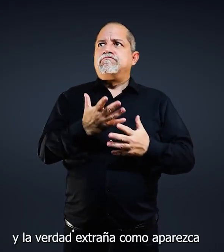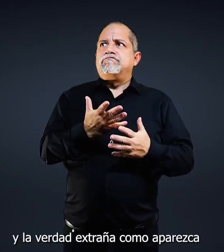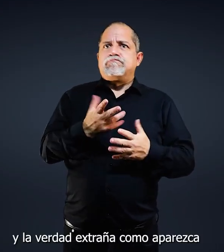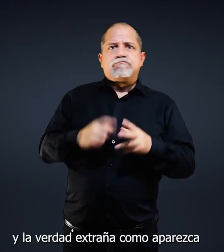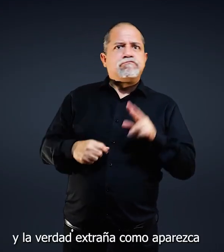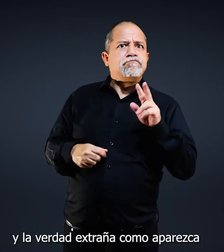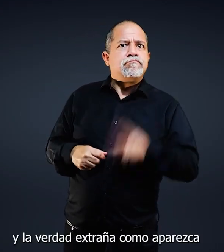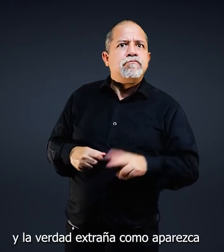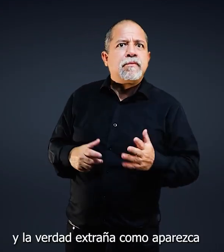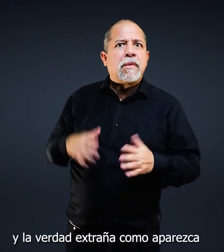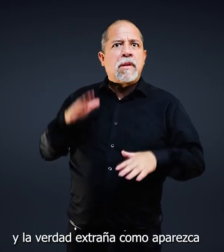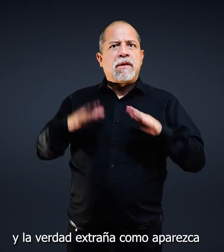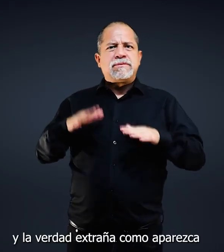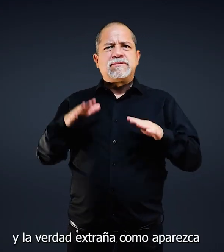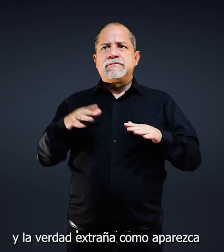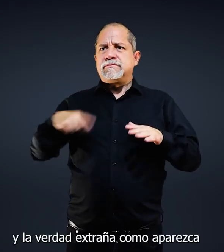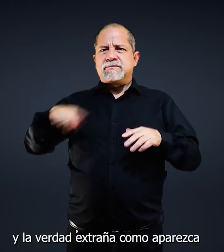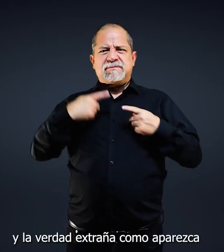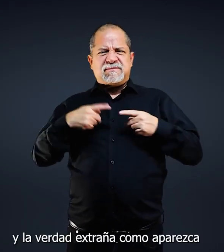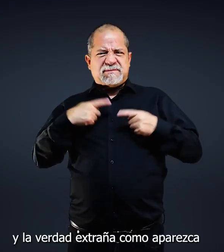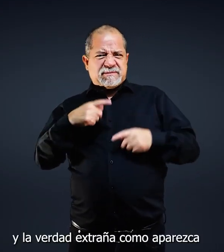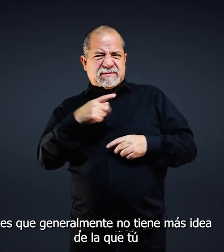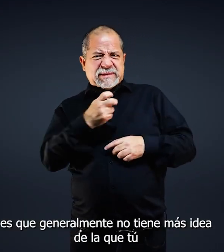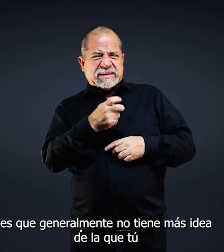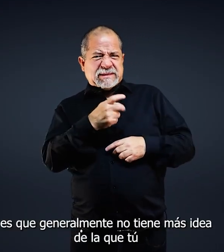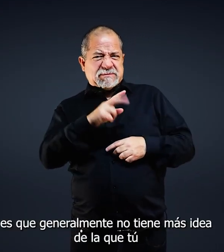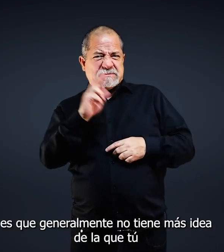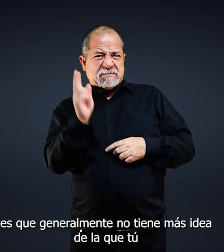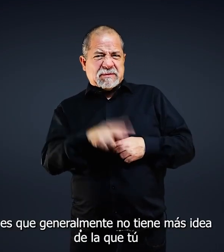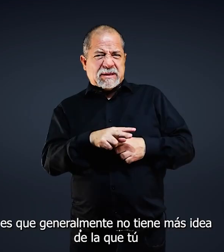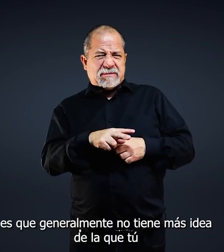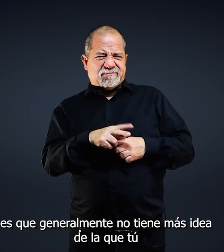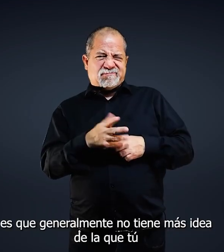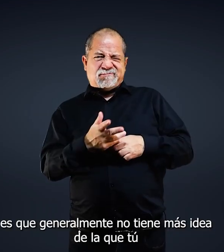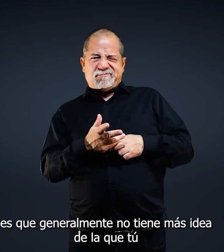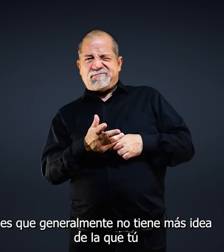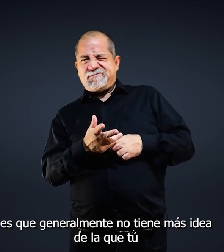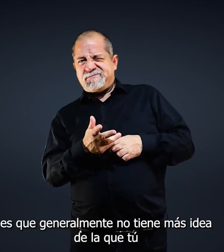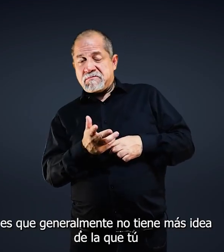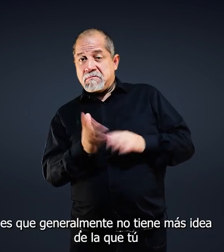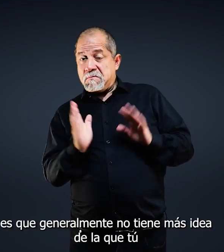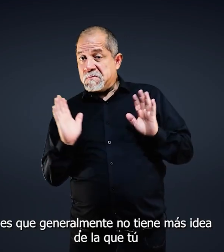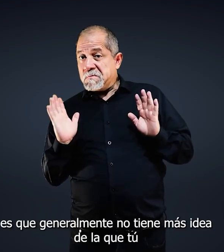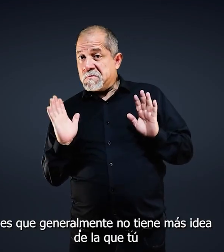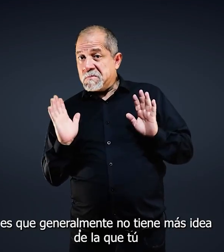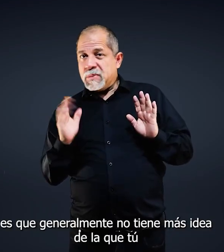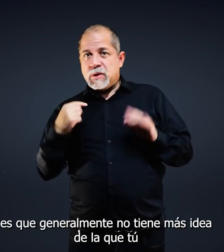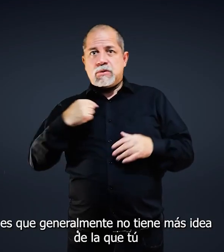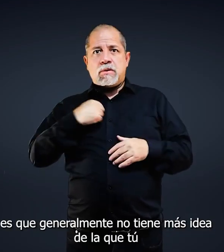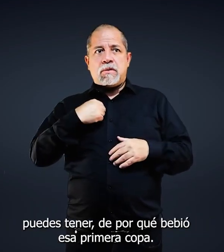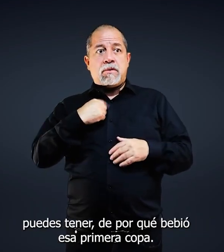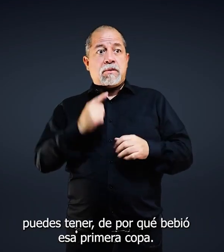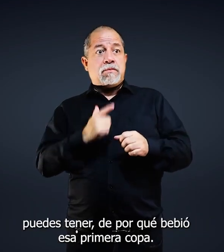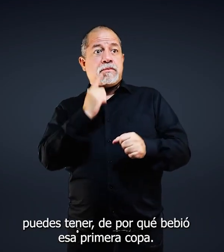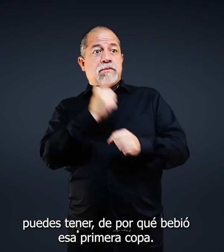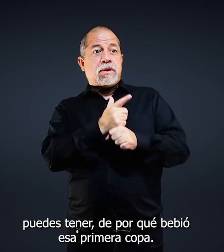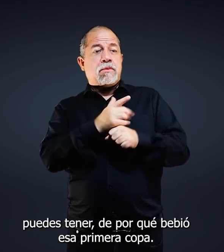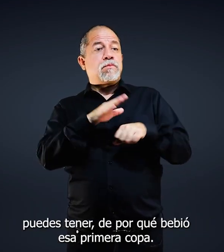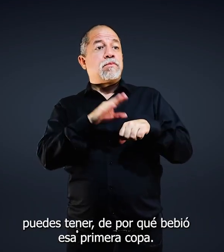verdad, extraño como parezca, es que generalmente no tiene más idea de la que tú puedes tener de por